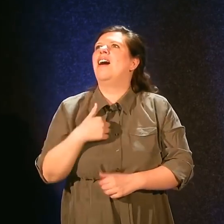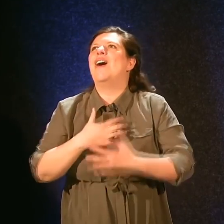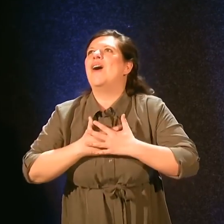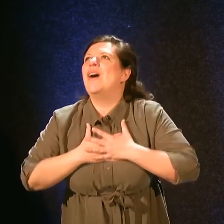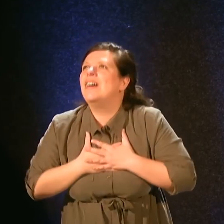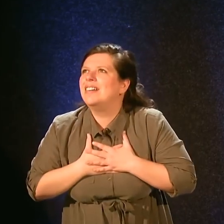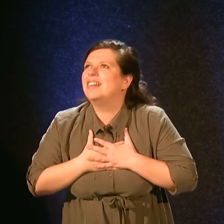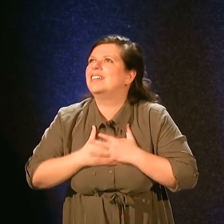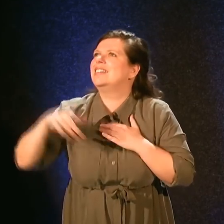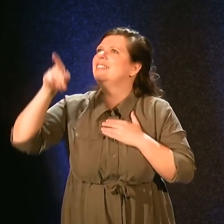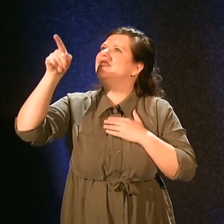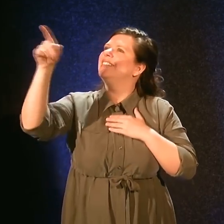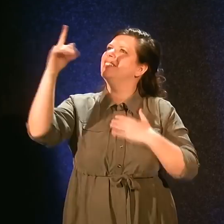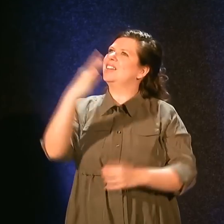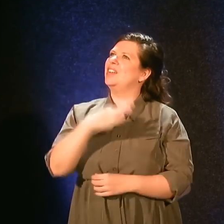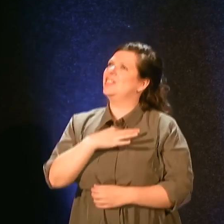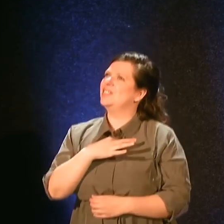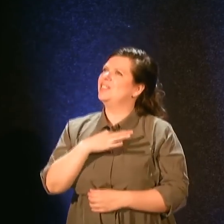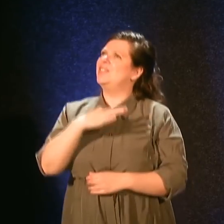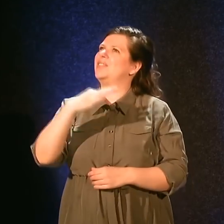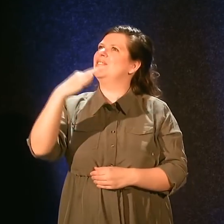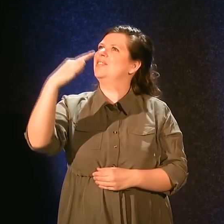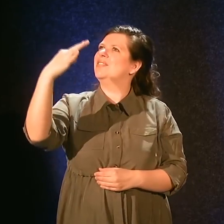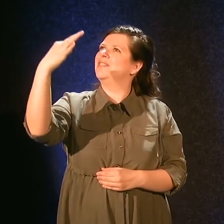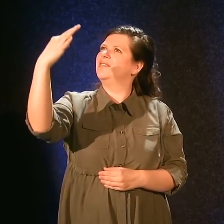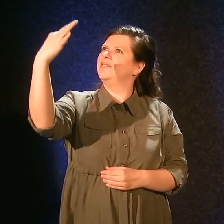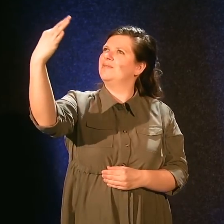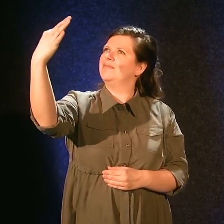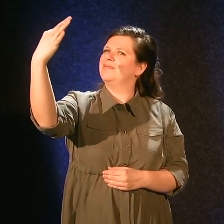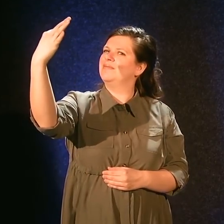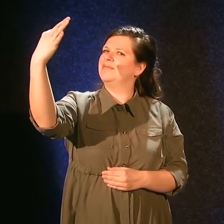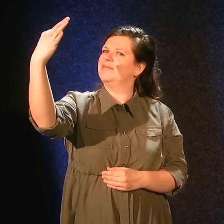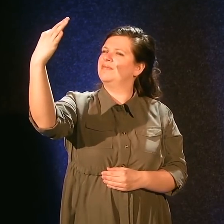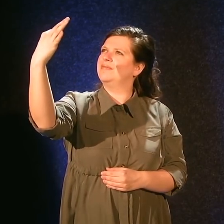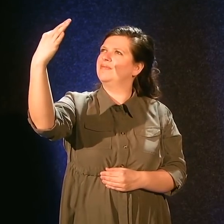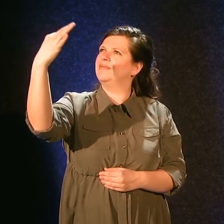oh may I dare in him be found.